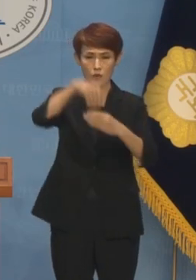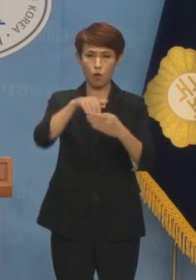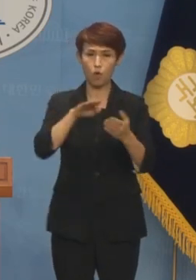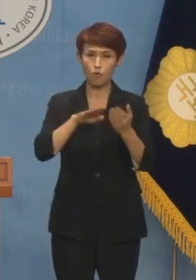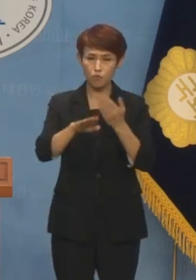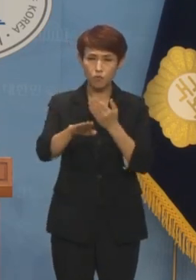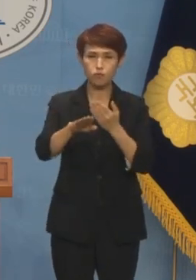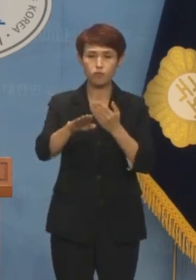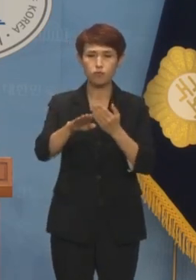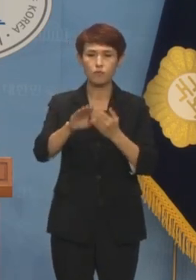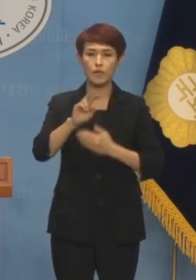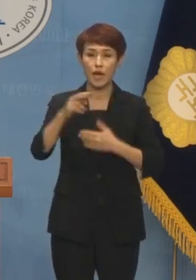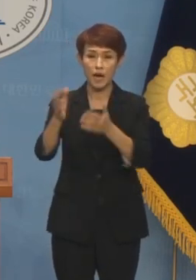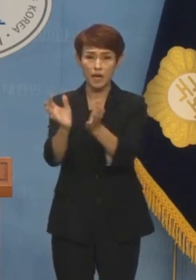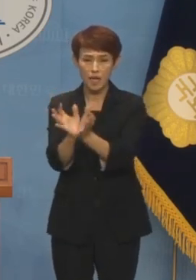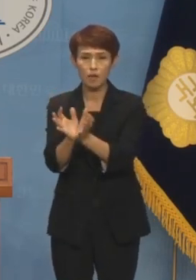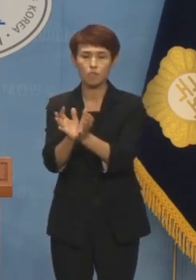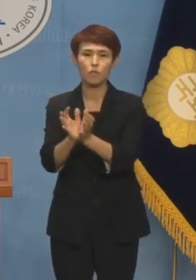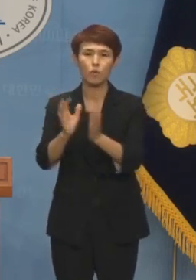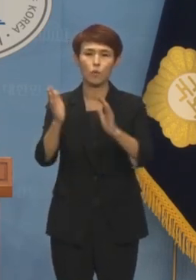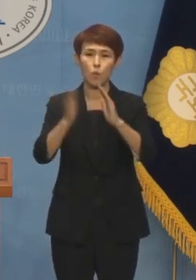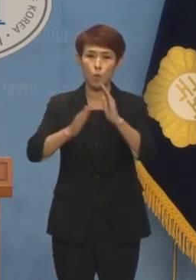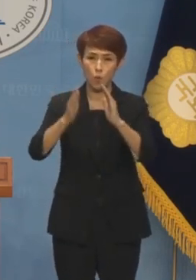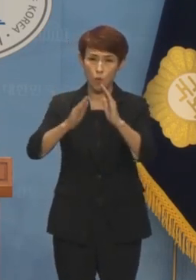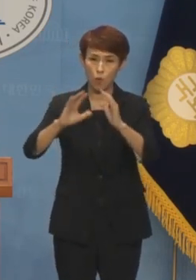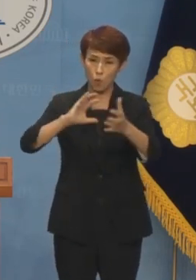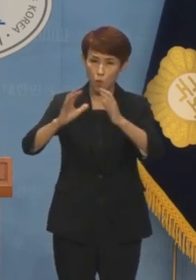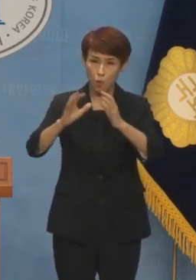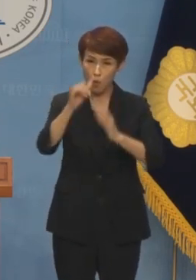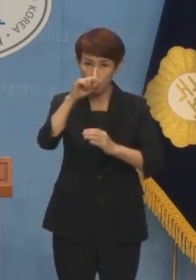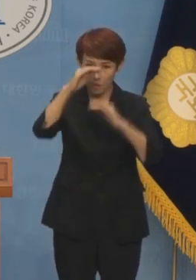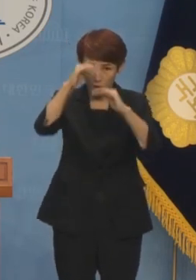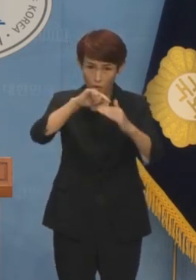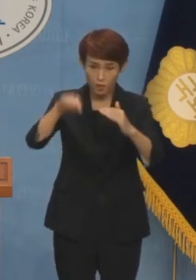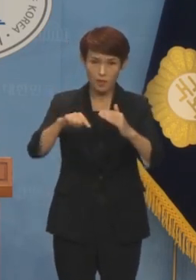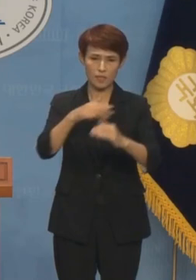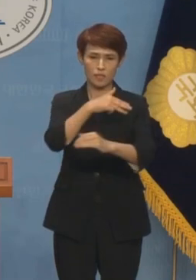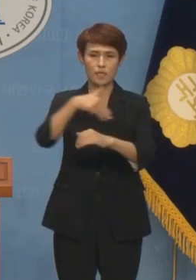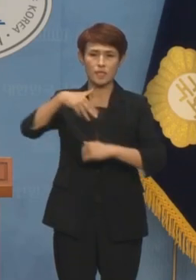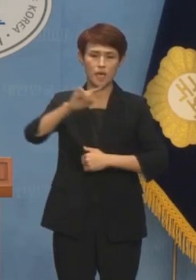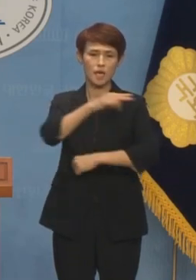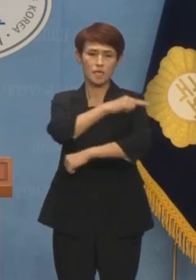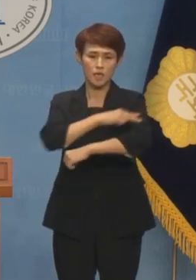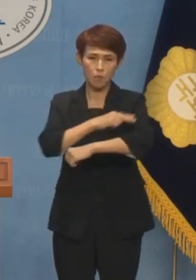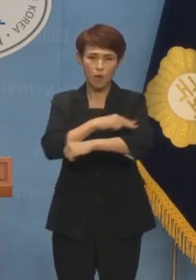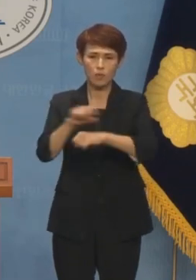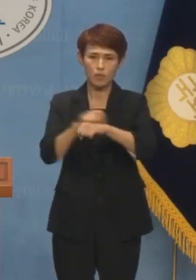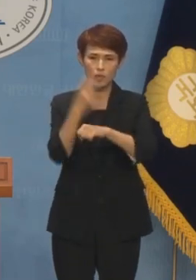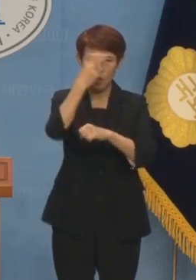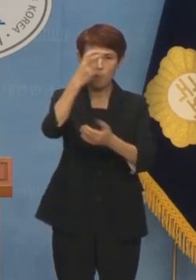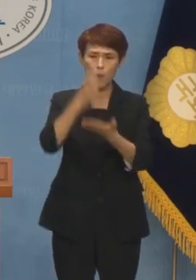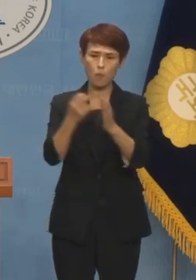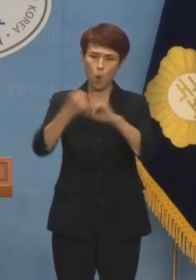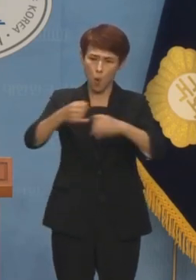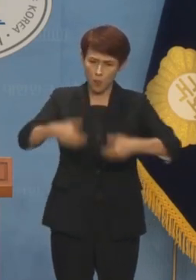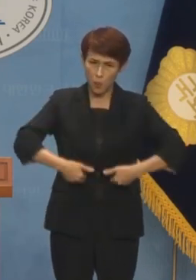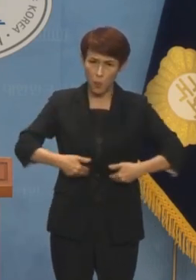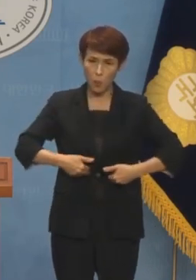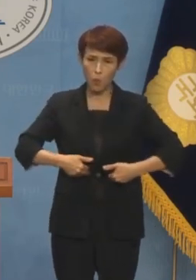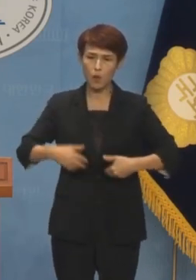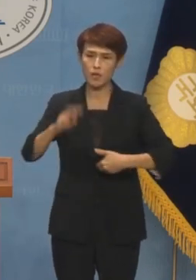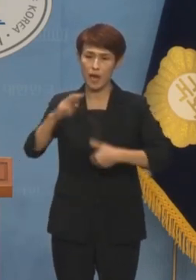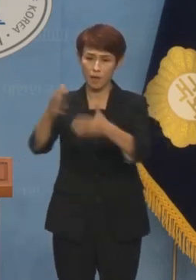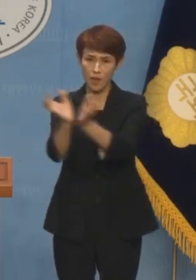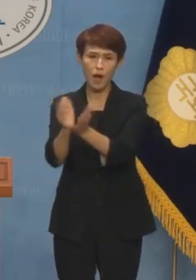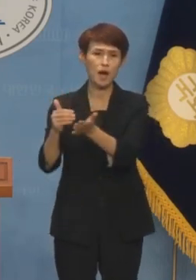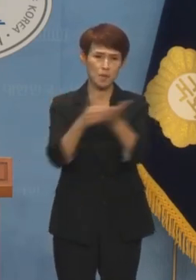야 6당의 첫 공동행보는 바로 최상병 특검법 처리 촉구였습니다. 이런